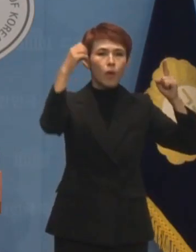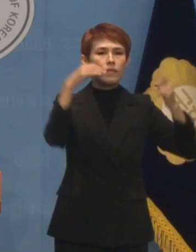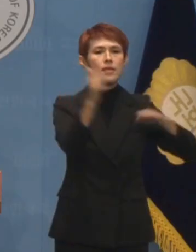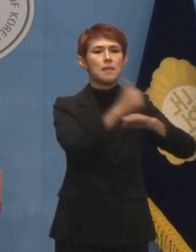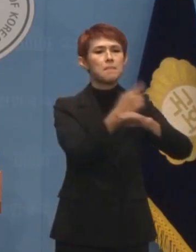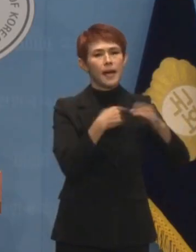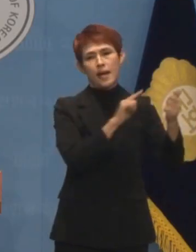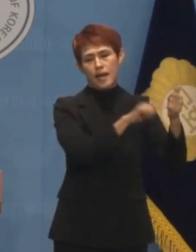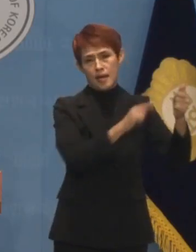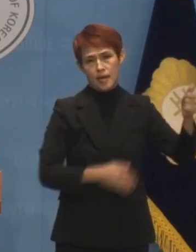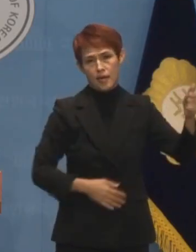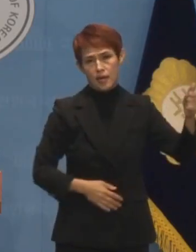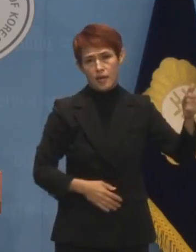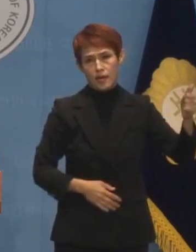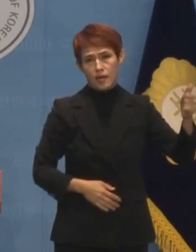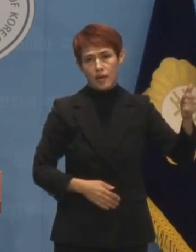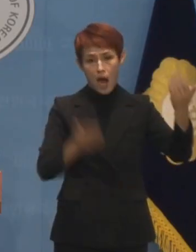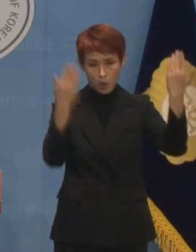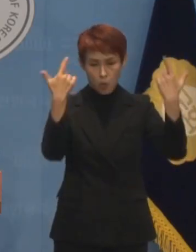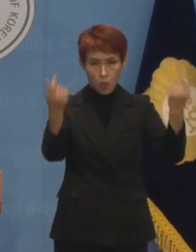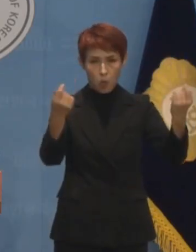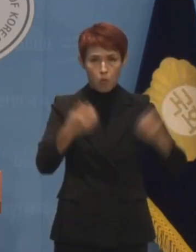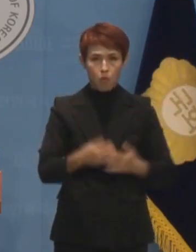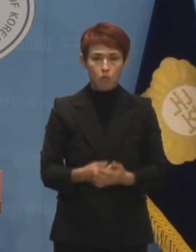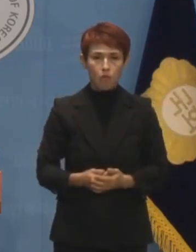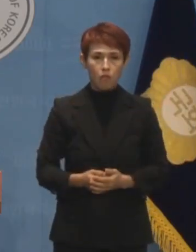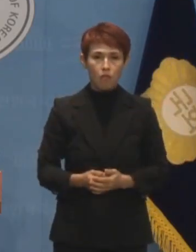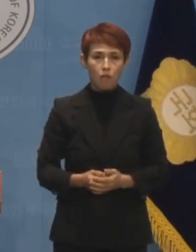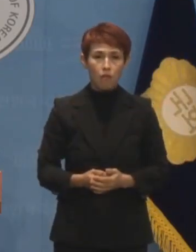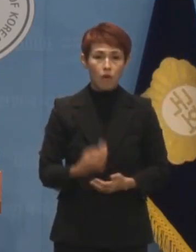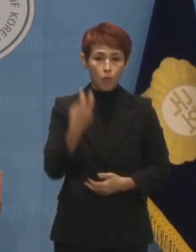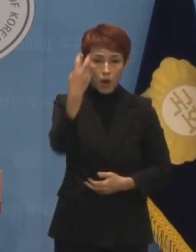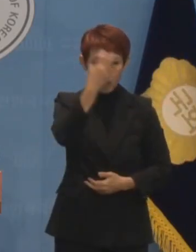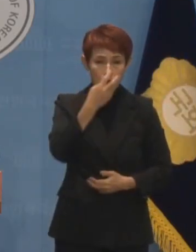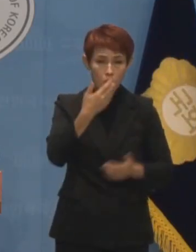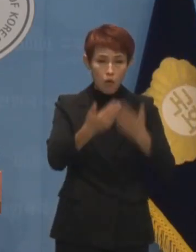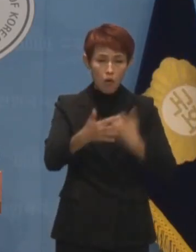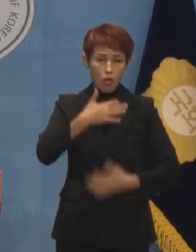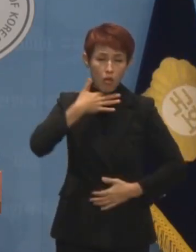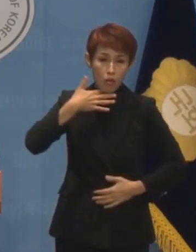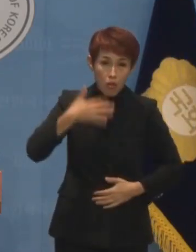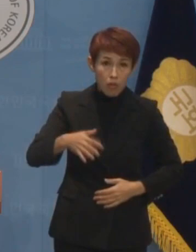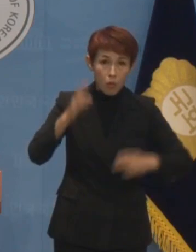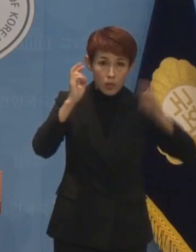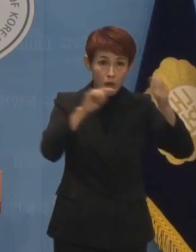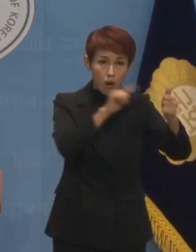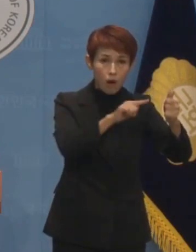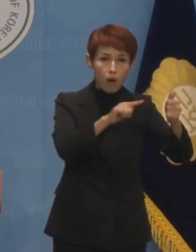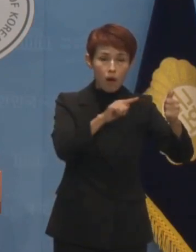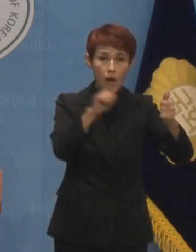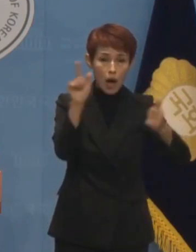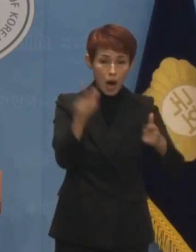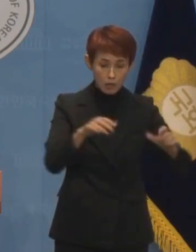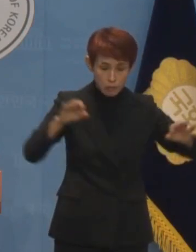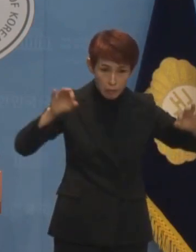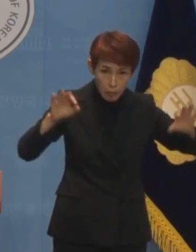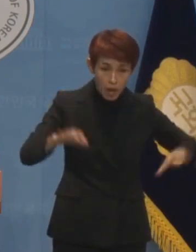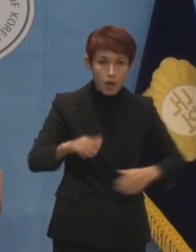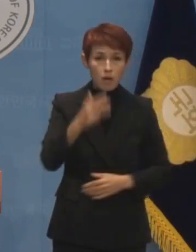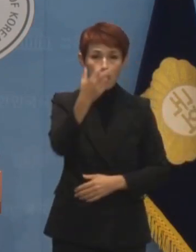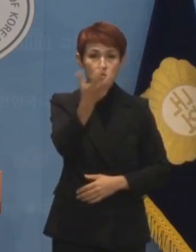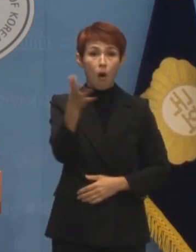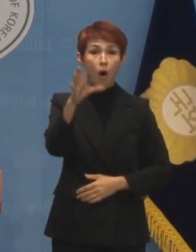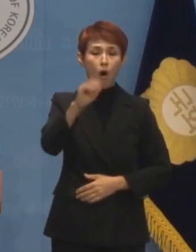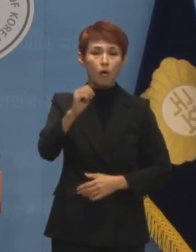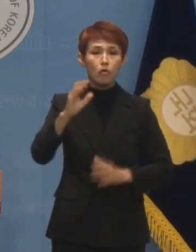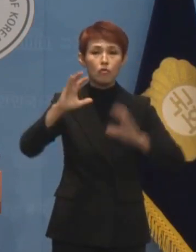합니다. 시설 관리 경력이 전무한 업체가 하루 만에 자격을 급조해 80억 원대